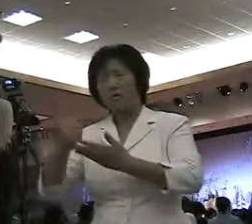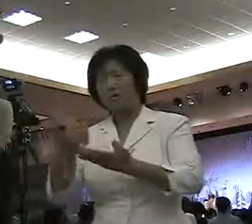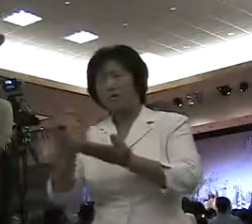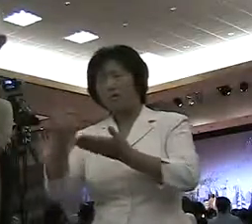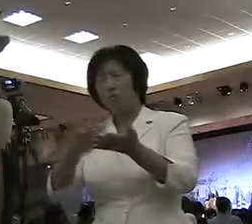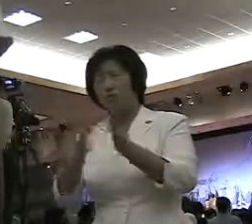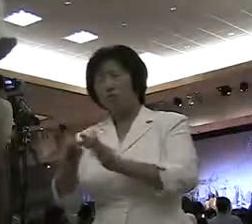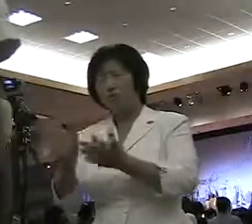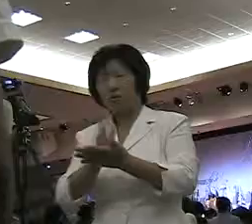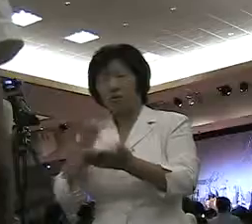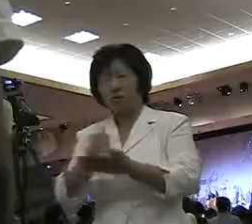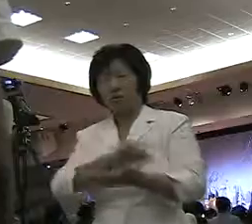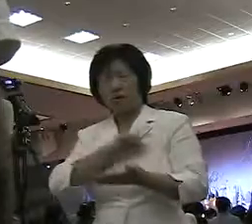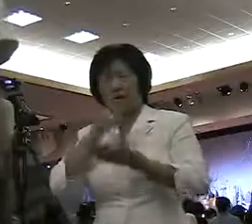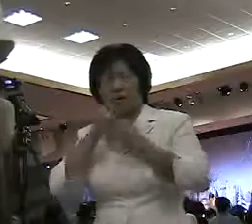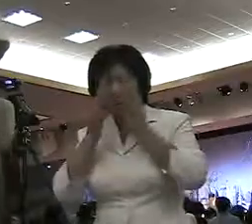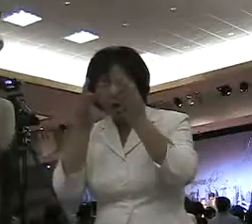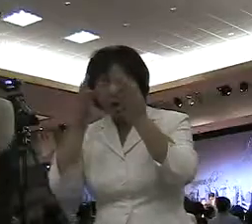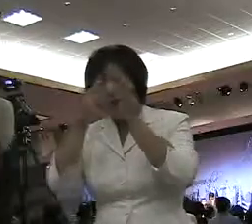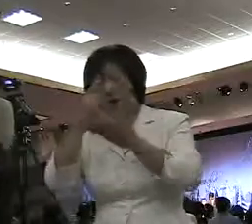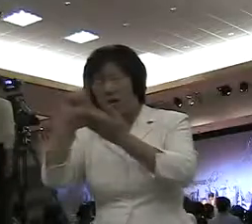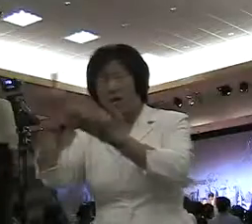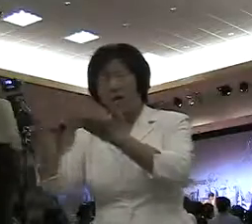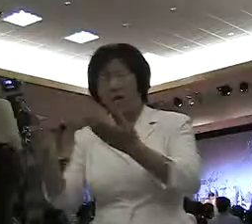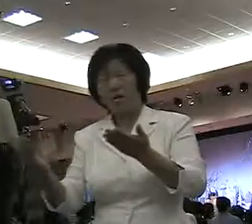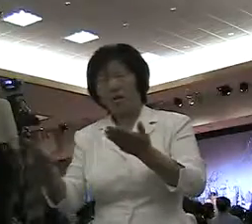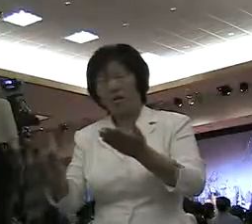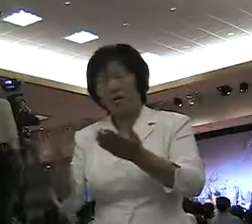예수 그리스도 이름으로 간절히 기도하였습니다.